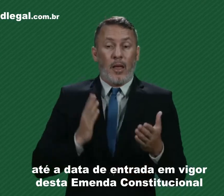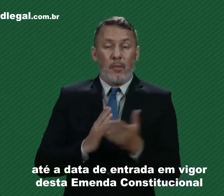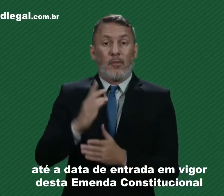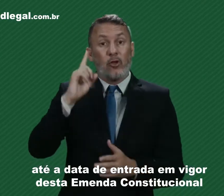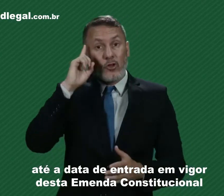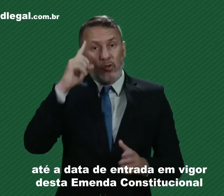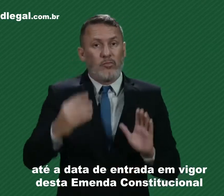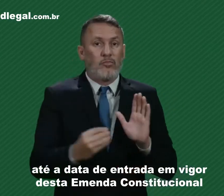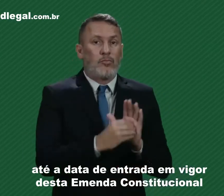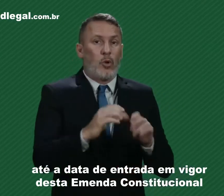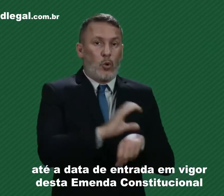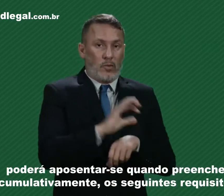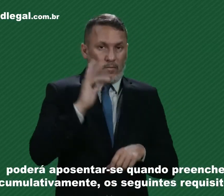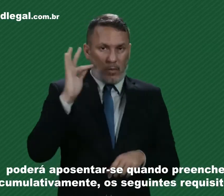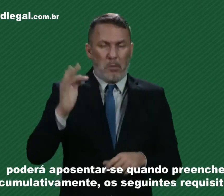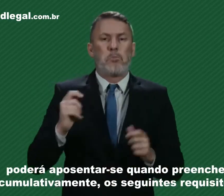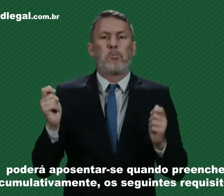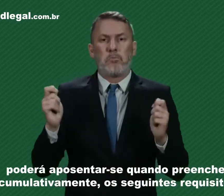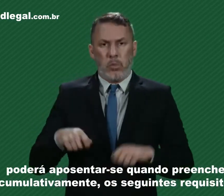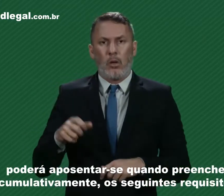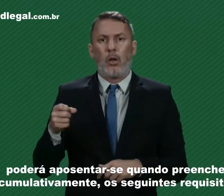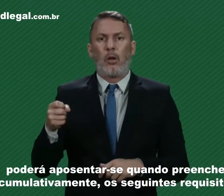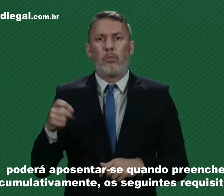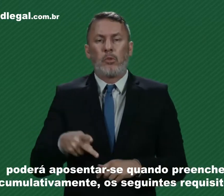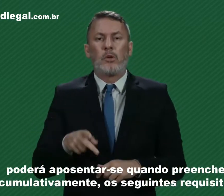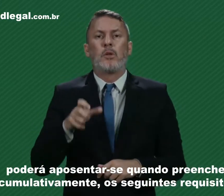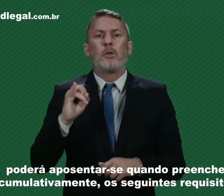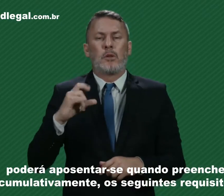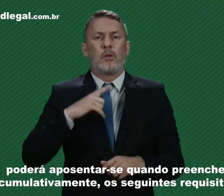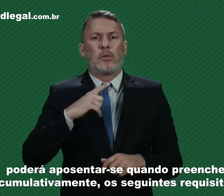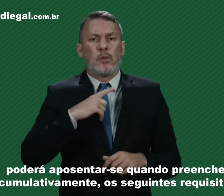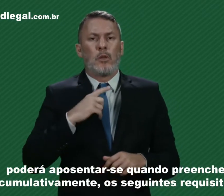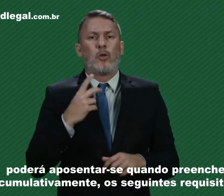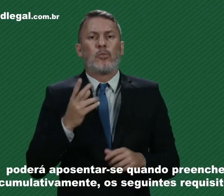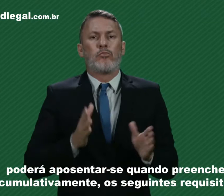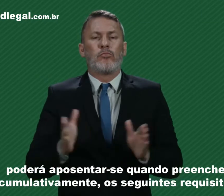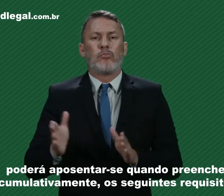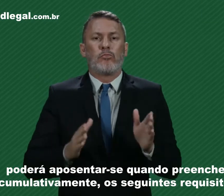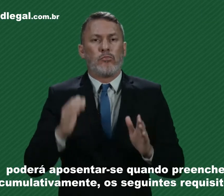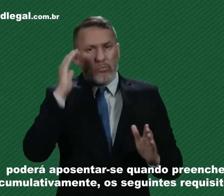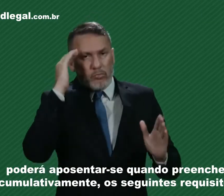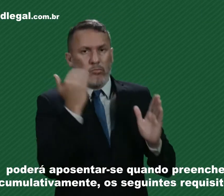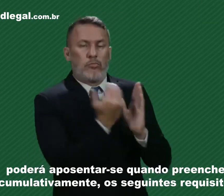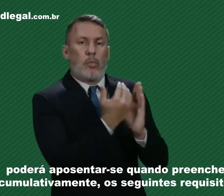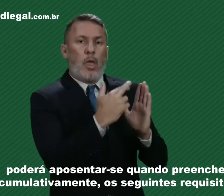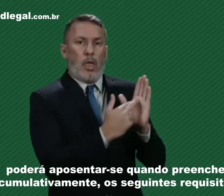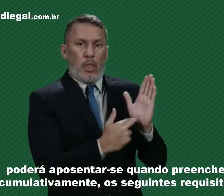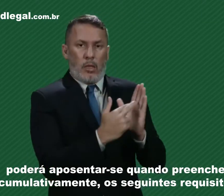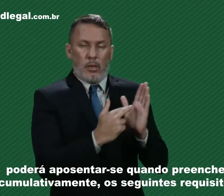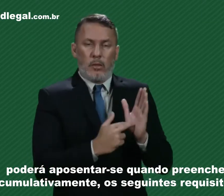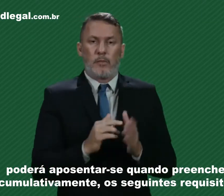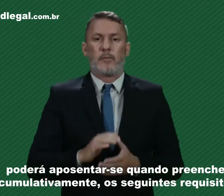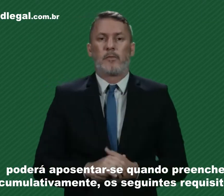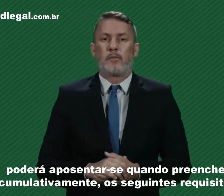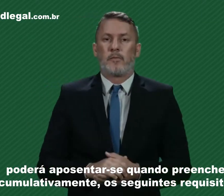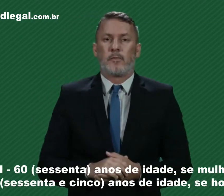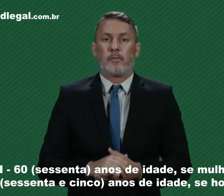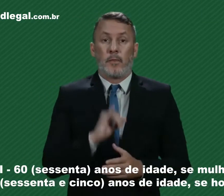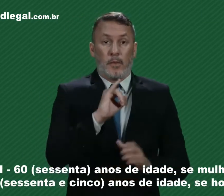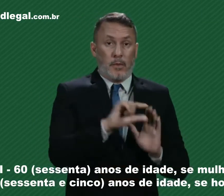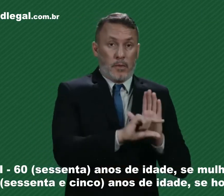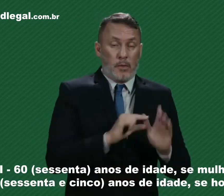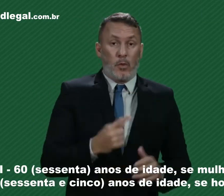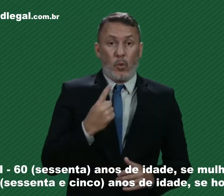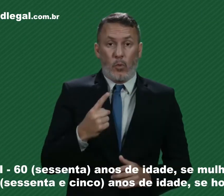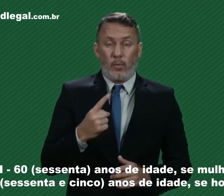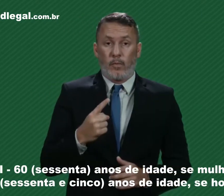desta emenda constitucional poderá aposentar-se quando preencher cumulativamente os seguintes requisitos.